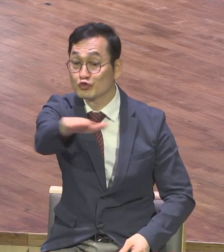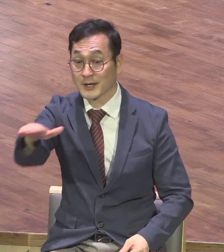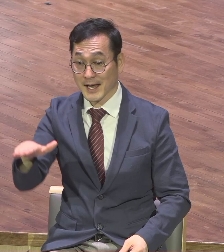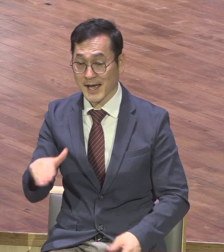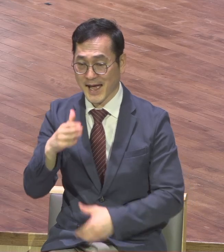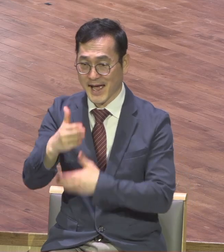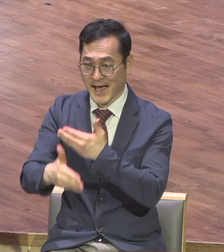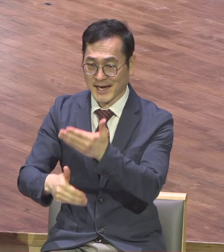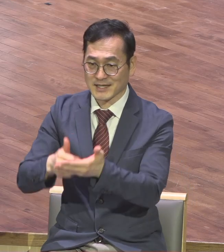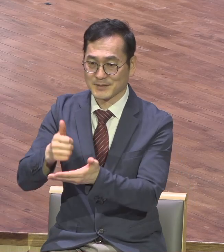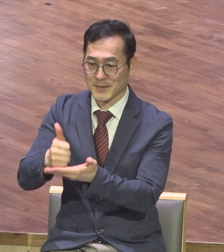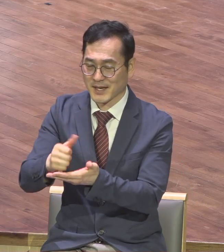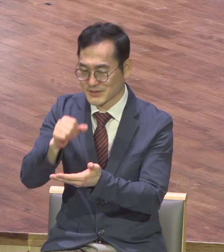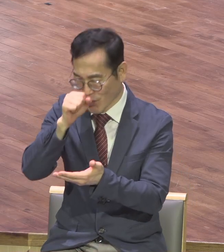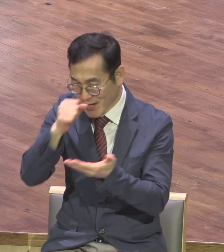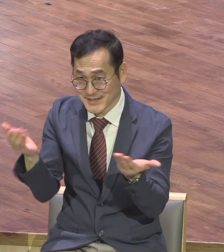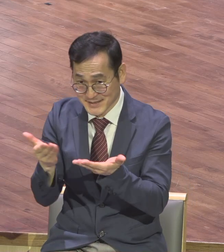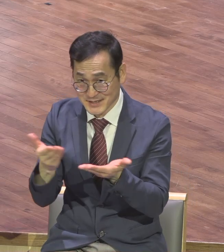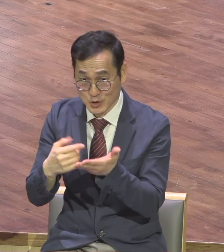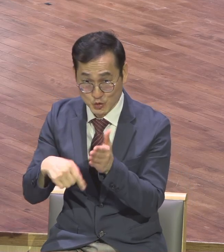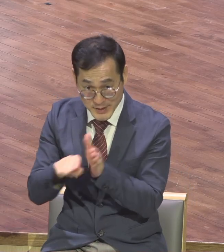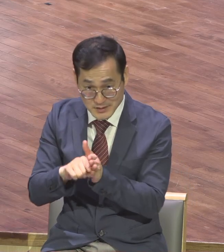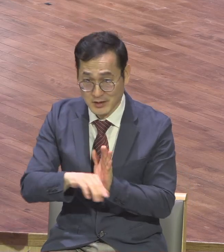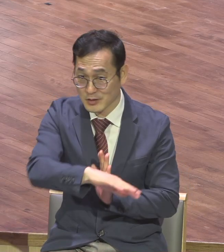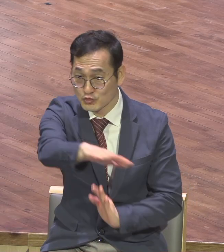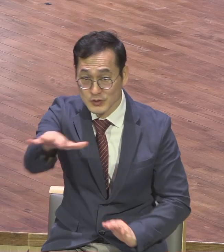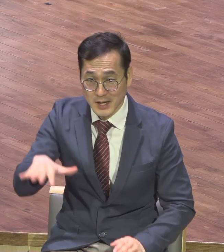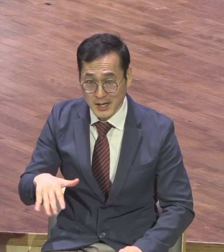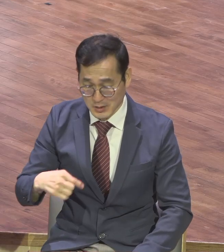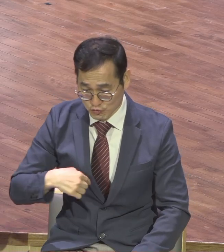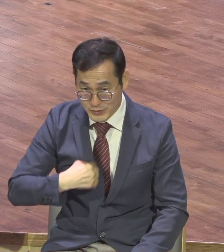힘과 우리 수준으로는 못합니다. 안 됩니다.